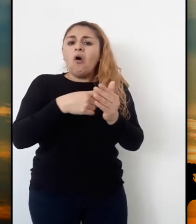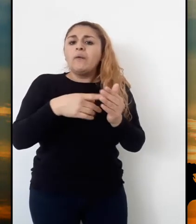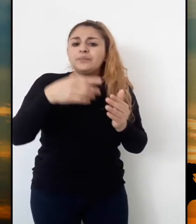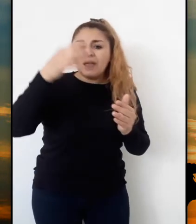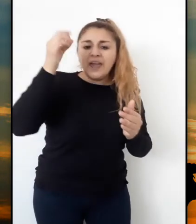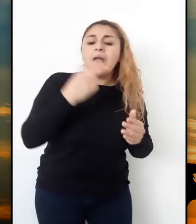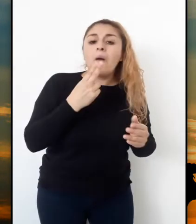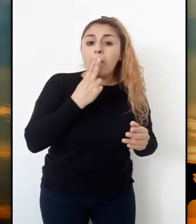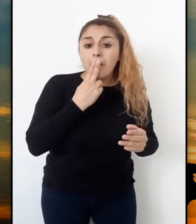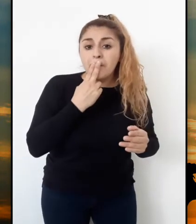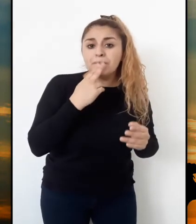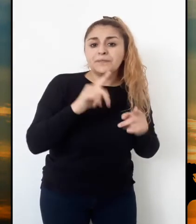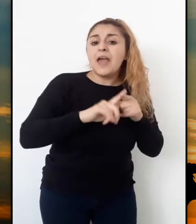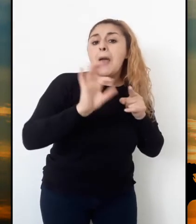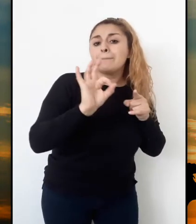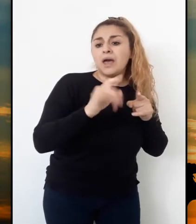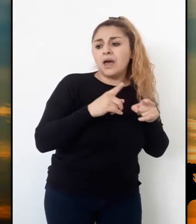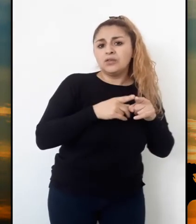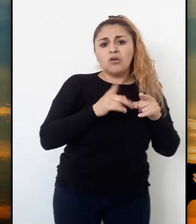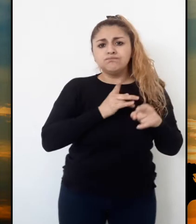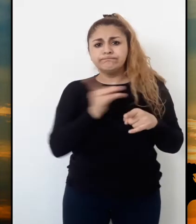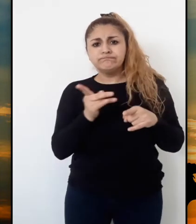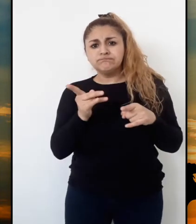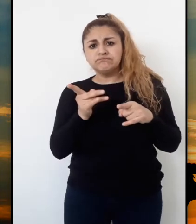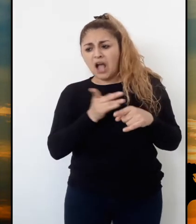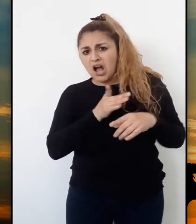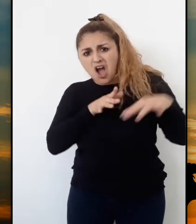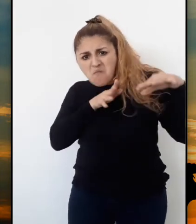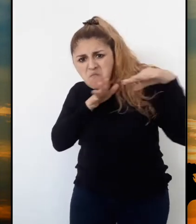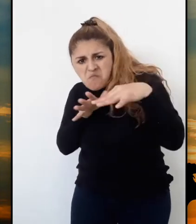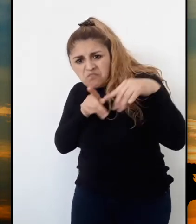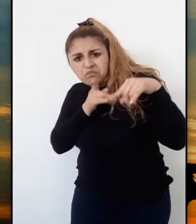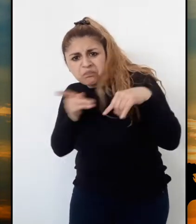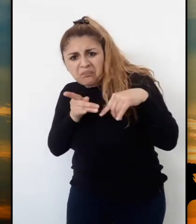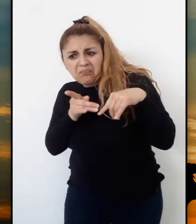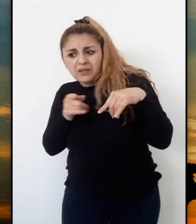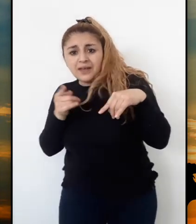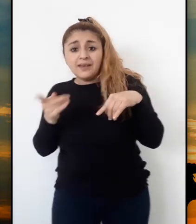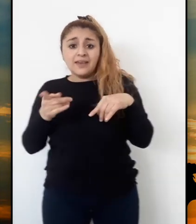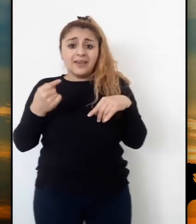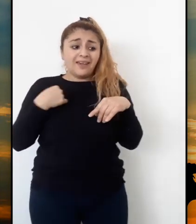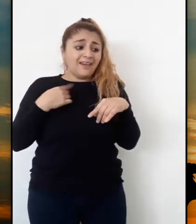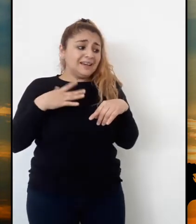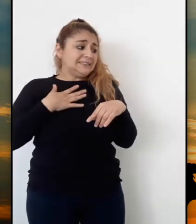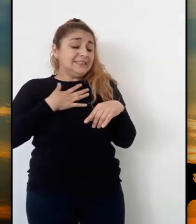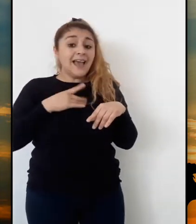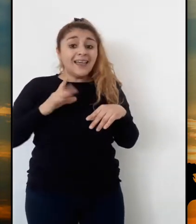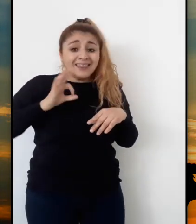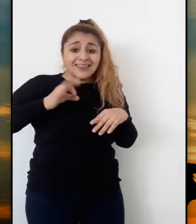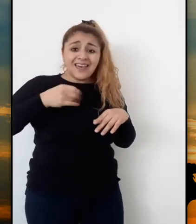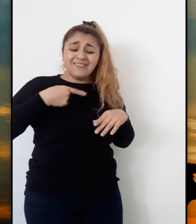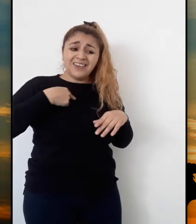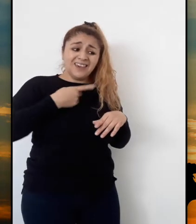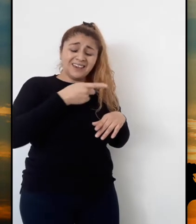Y nadie puede poner fin a la obra de Dios, a la obra que Dios quería cumplir en la vida